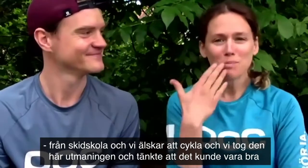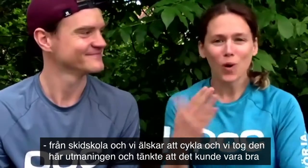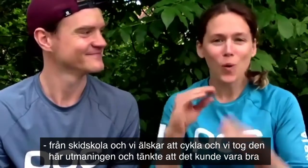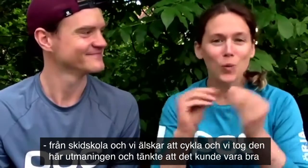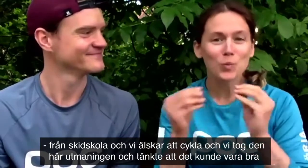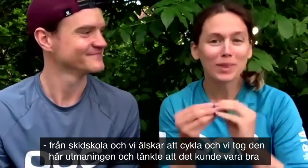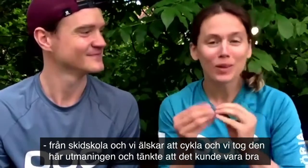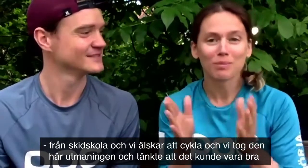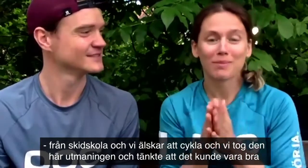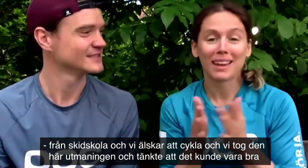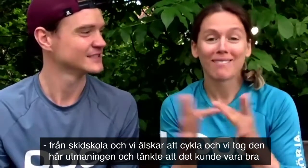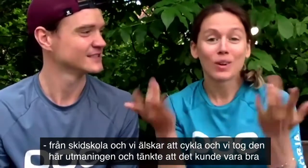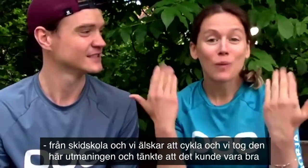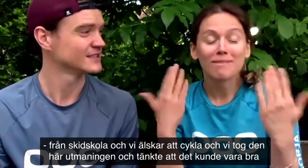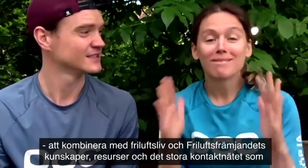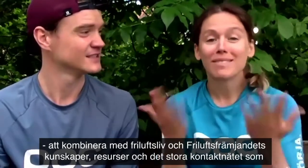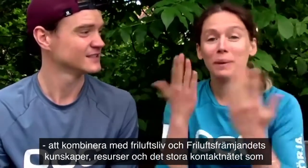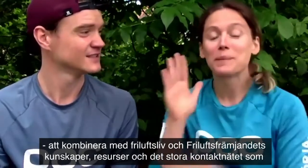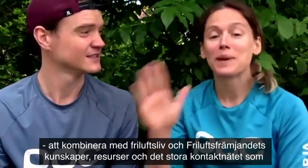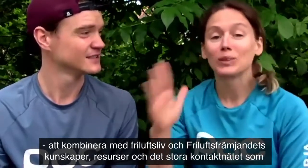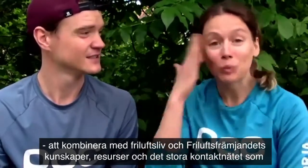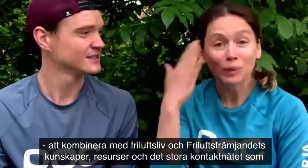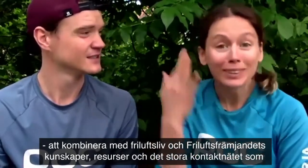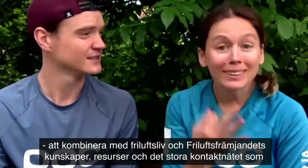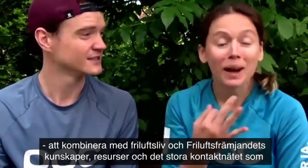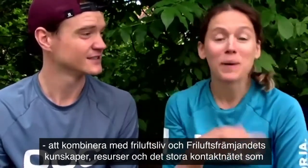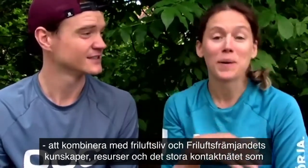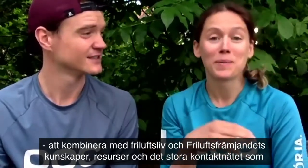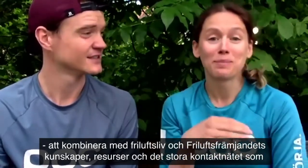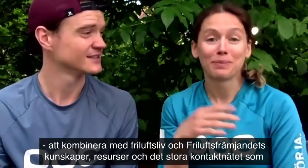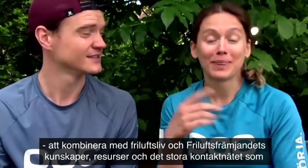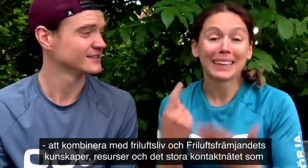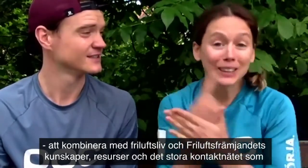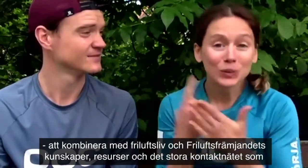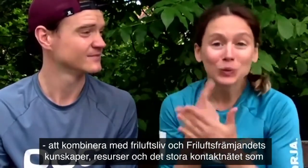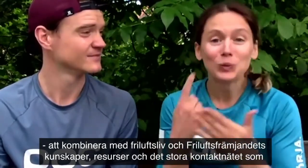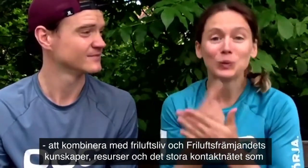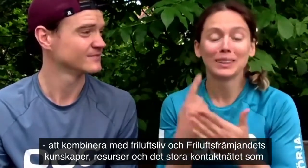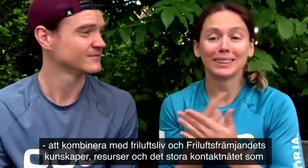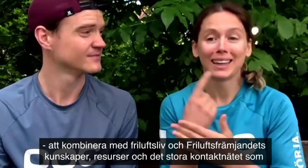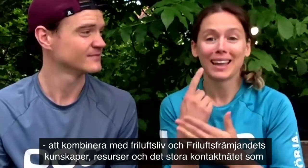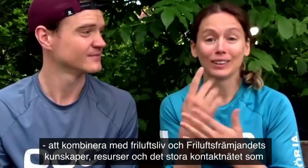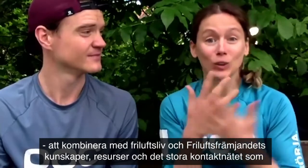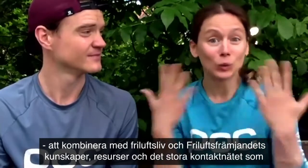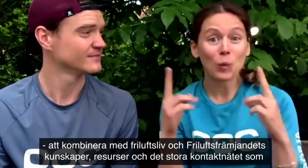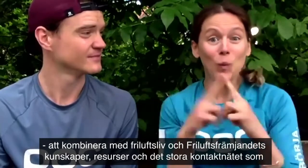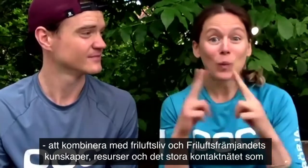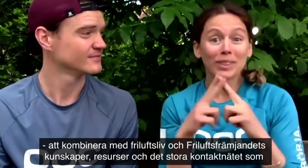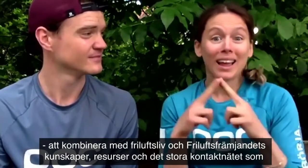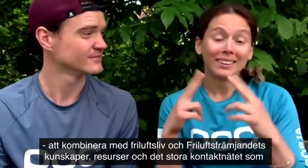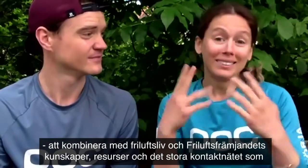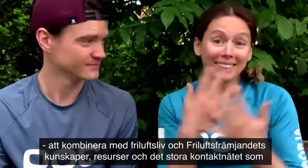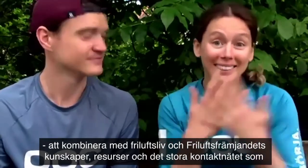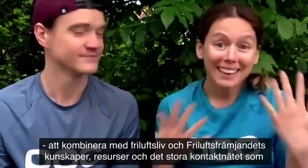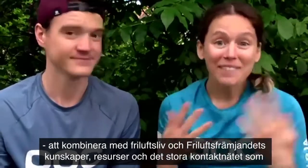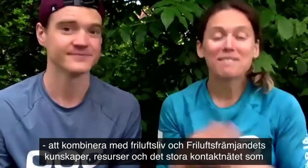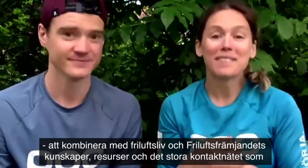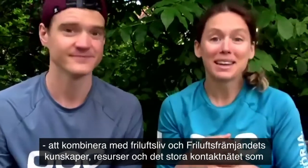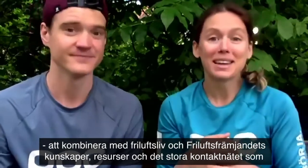den här utmaningen och tänkte att det kan vara bra att kombinera med friluftsliv. Och Friluftsfrämjandets kunskaper, resurser och det